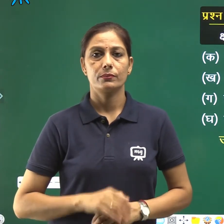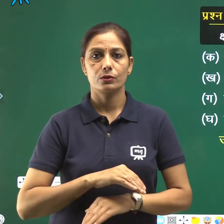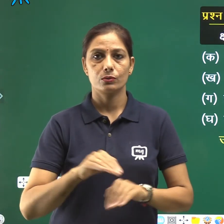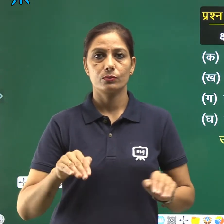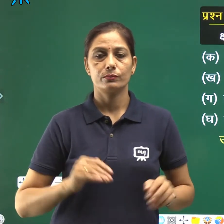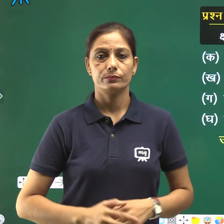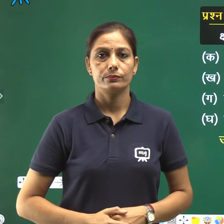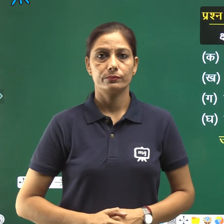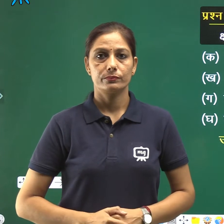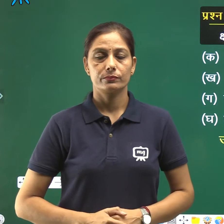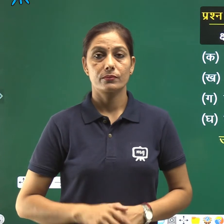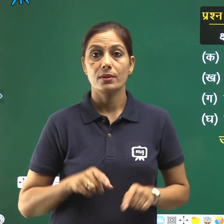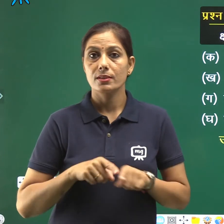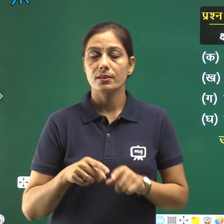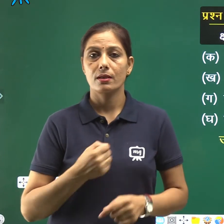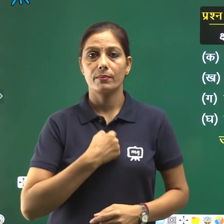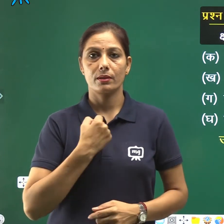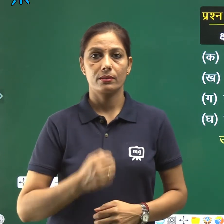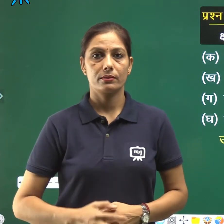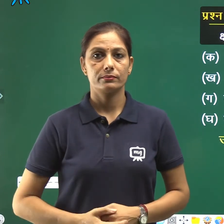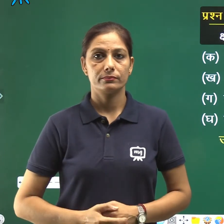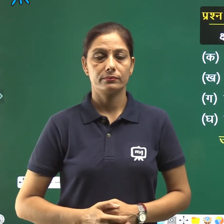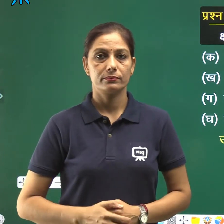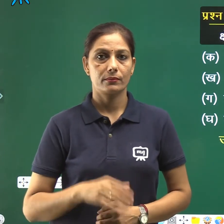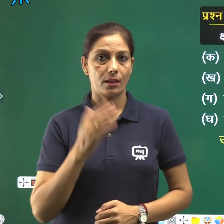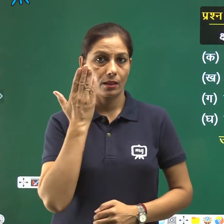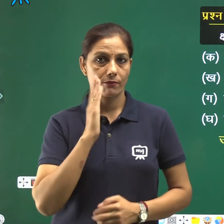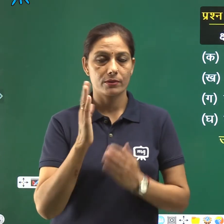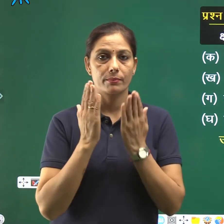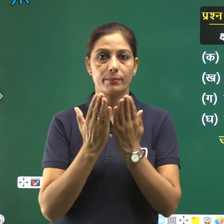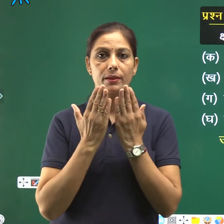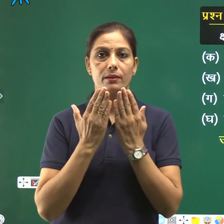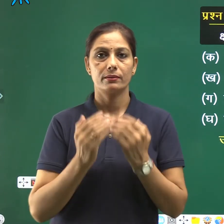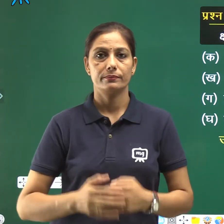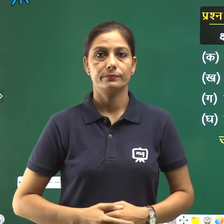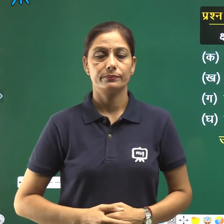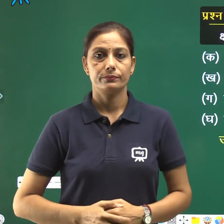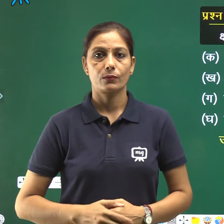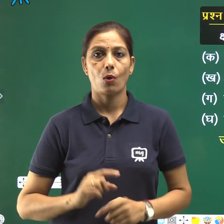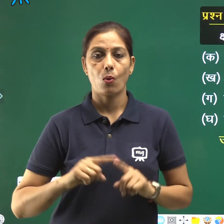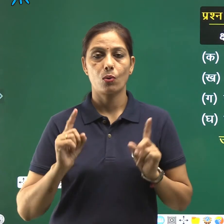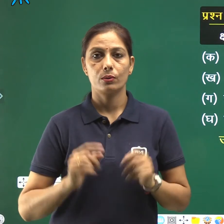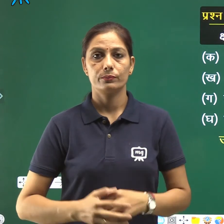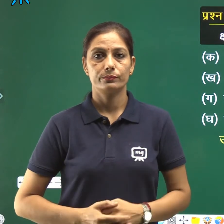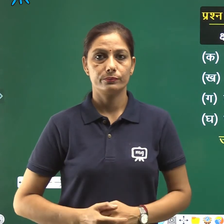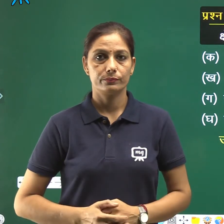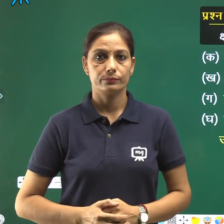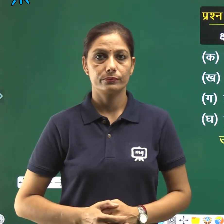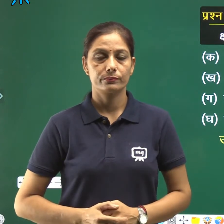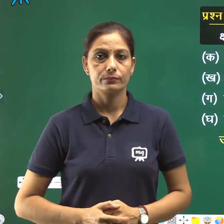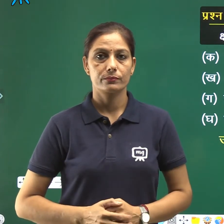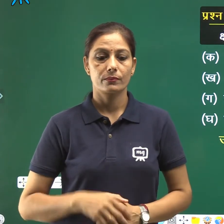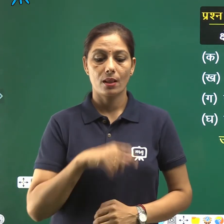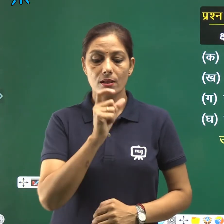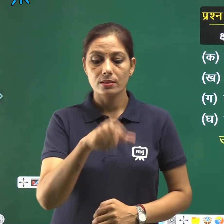बच्चों, जैसा हमने कविता में पढ़ा और